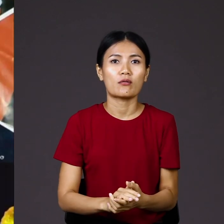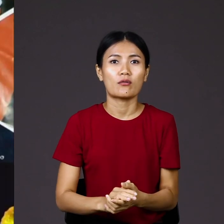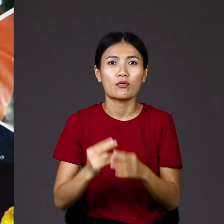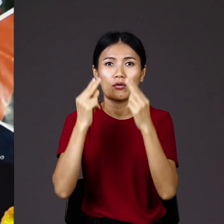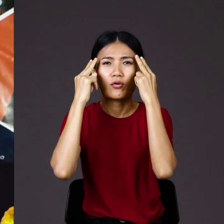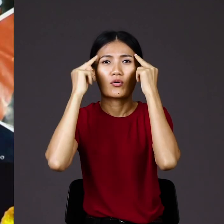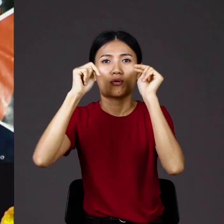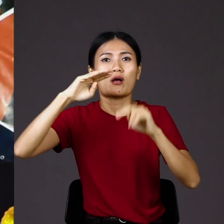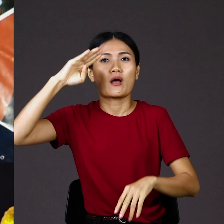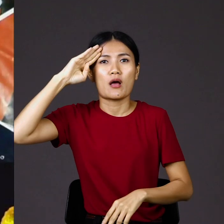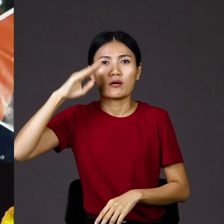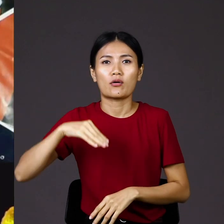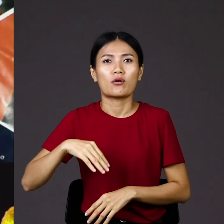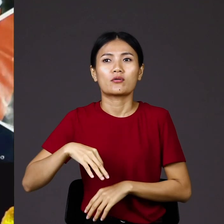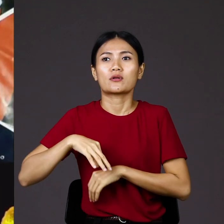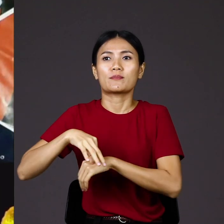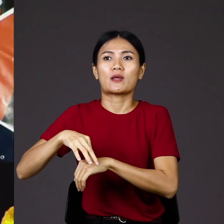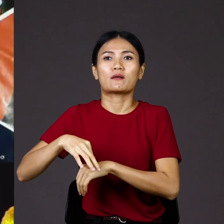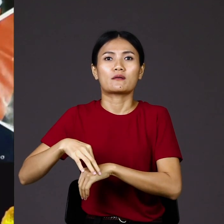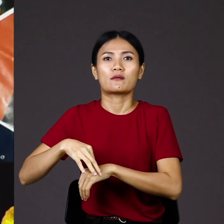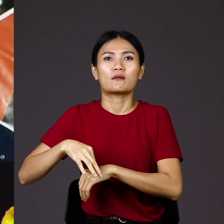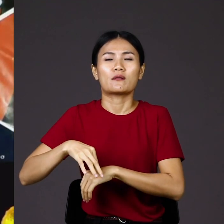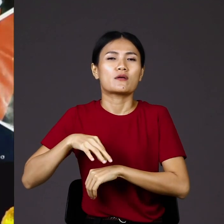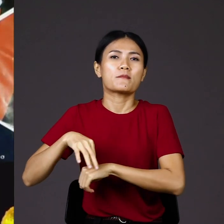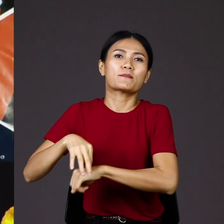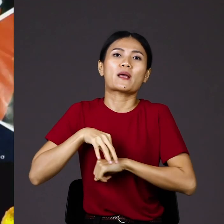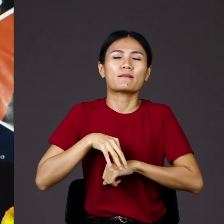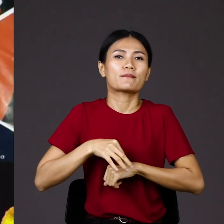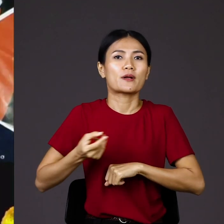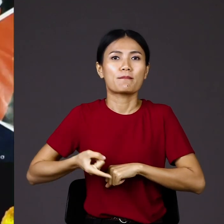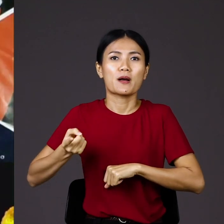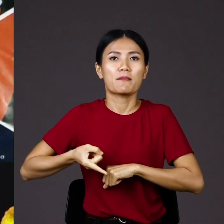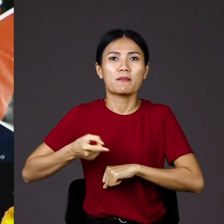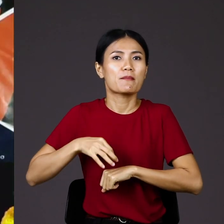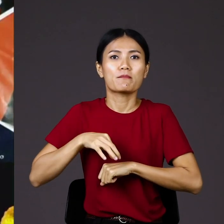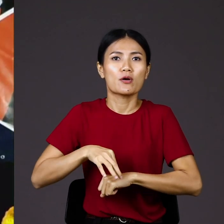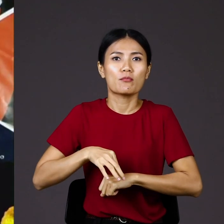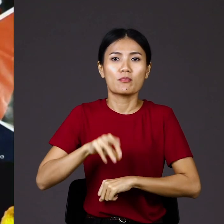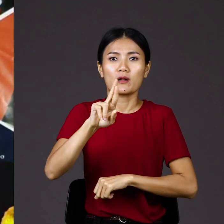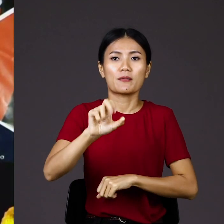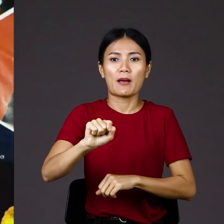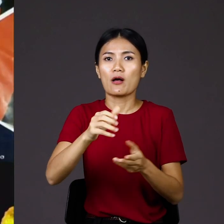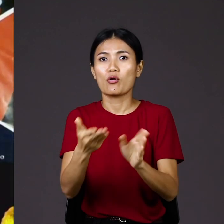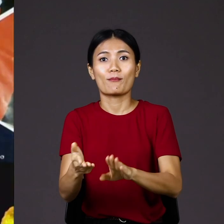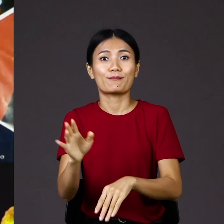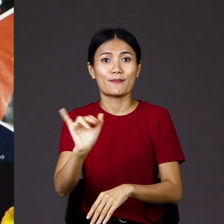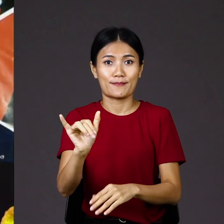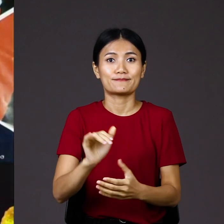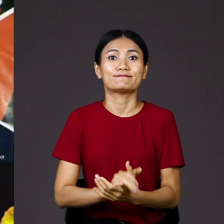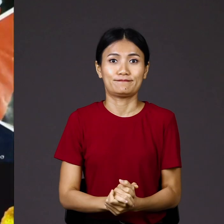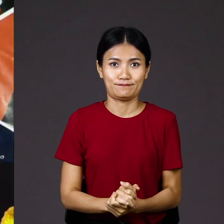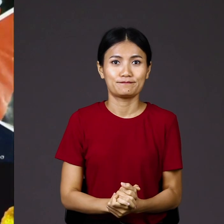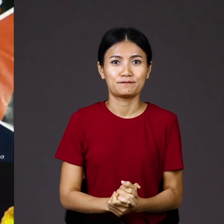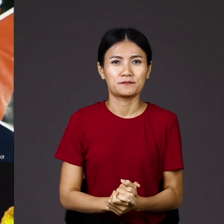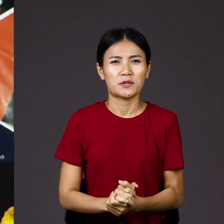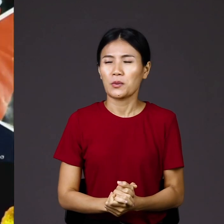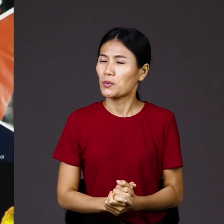ดือนแกก็ยังรอดอีกครับยังอยู่จนถึงตอนนี้ยังไม่ลาออกยังไม่ยุบส